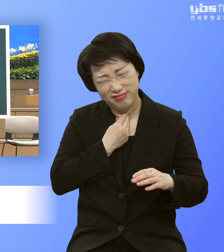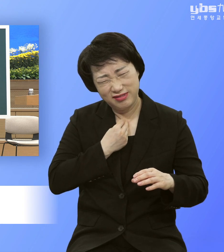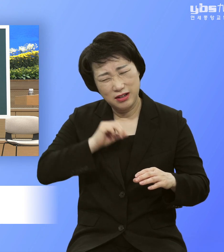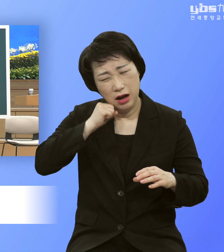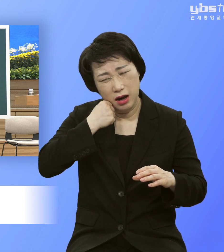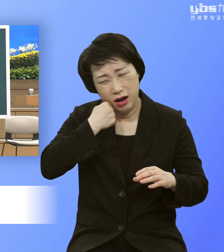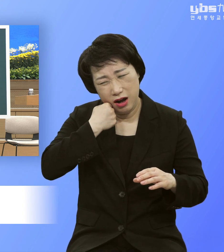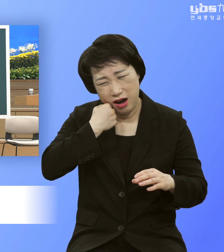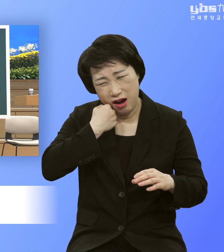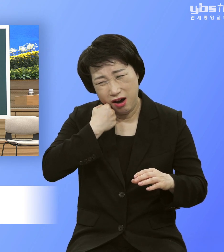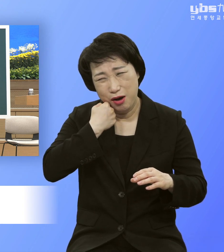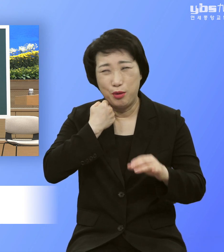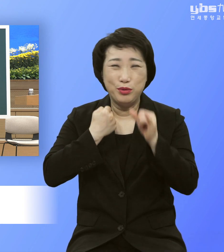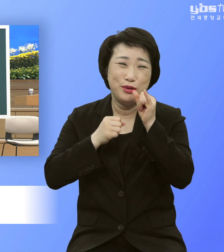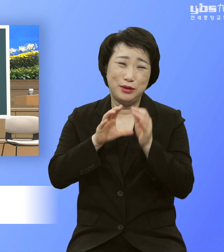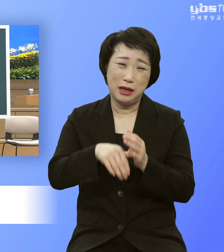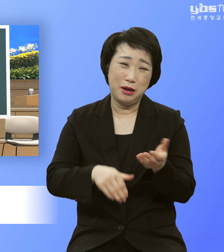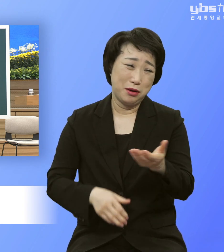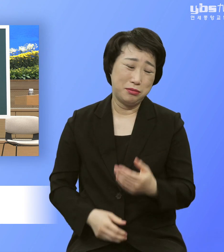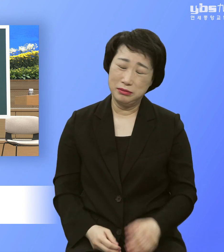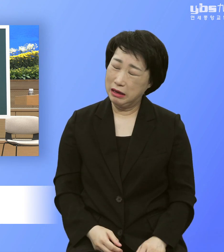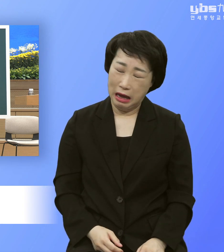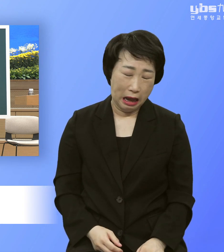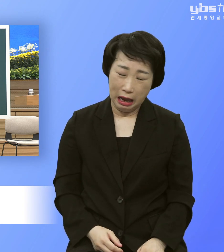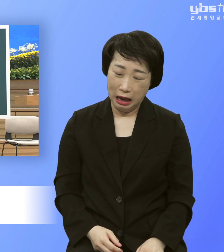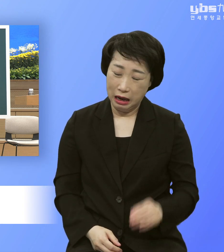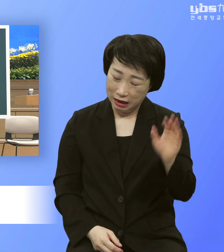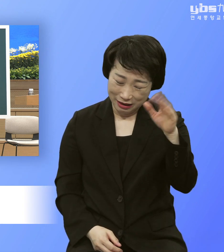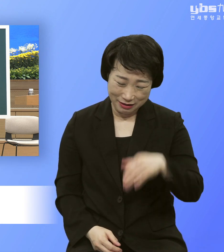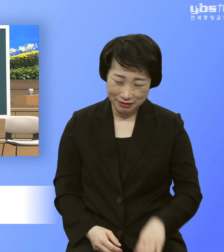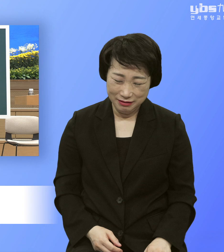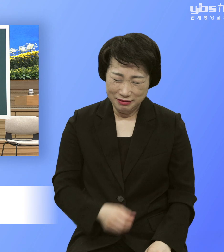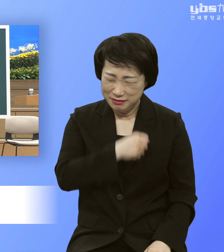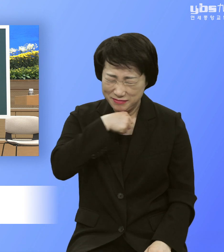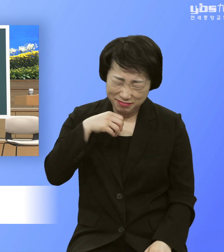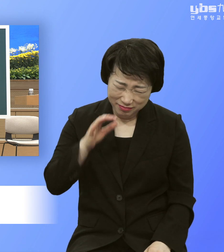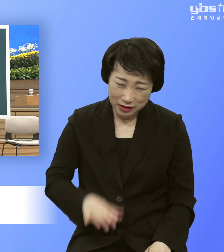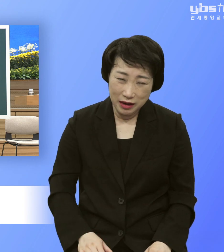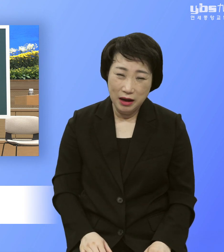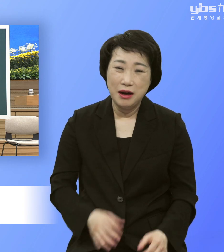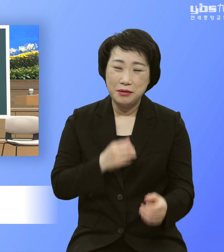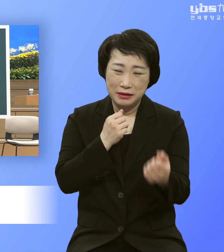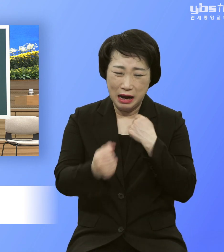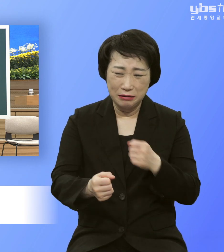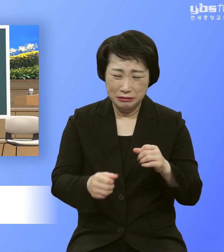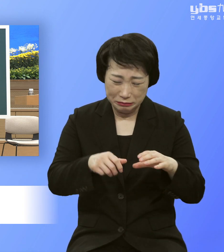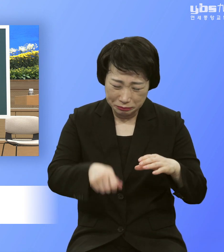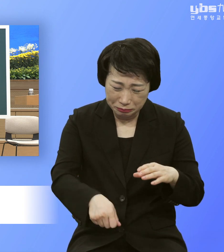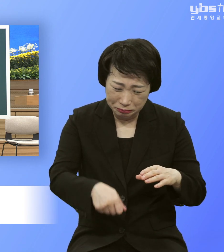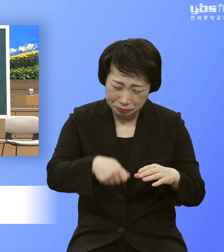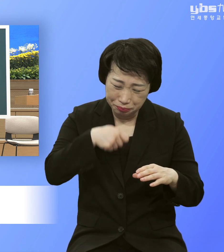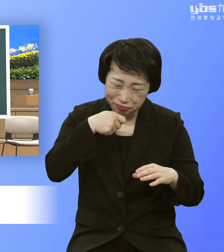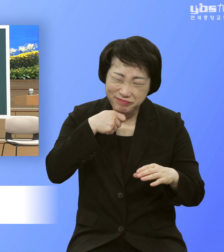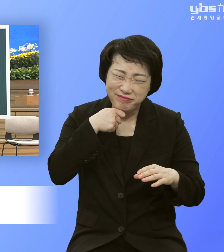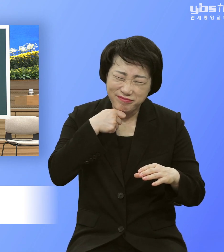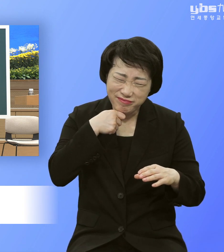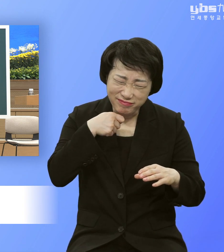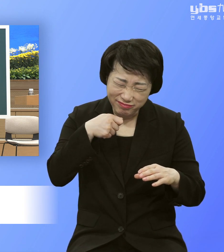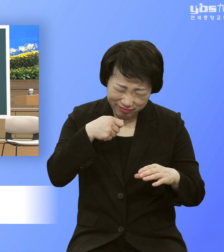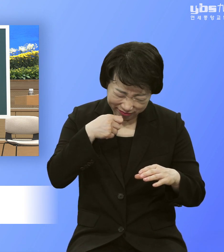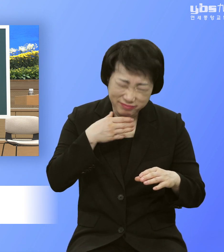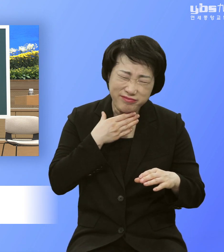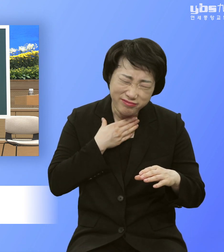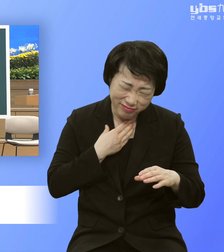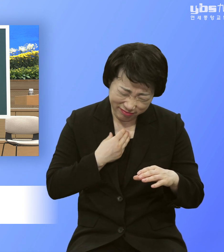이쪽, 밥이 이쪽으로 나와 안 넘어가. 지긋지긋해 입맛도 없어. 그래도 그냥 씹어. 왜? 먹으려고.